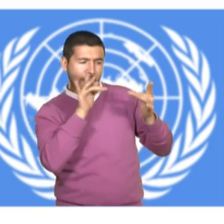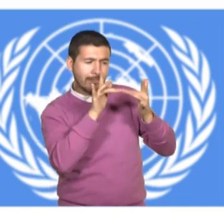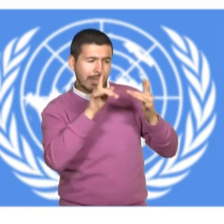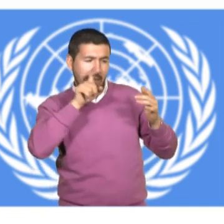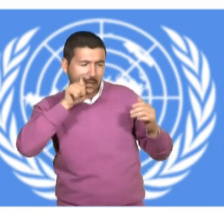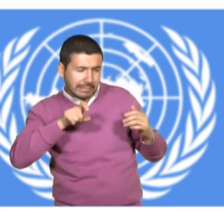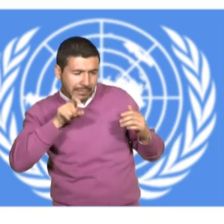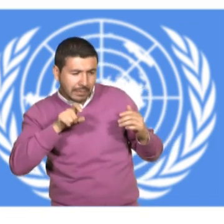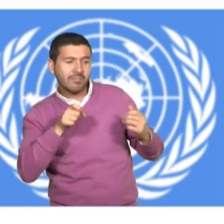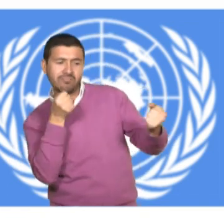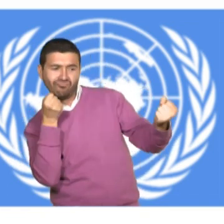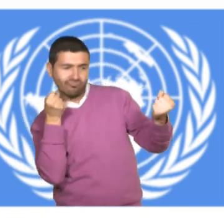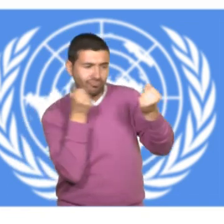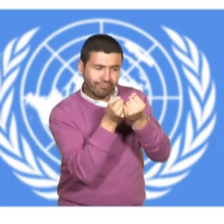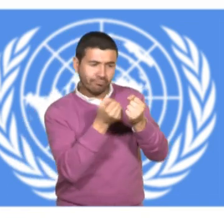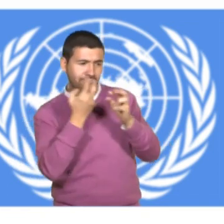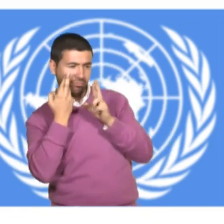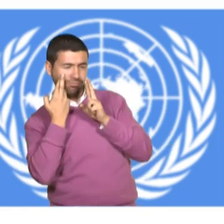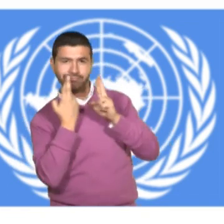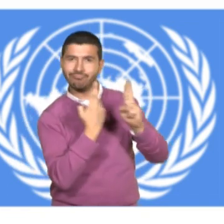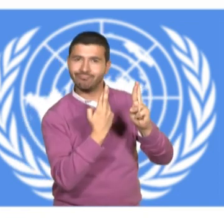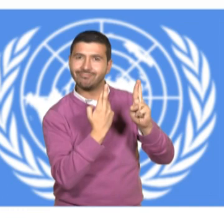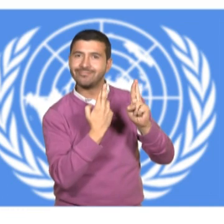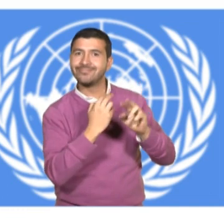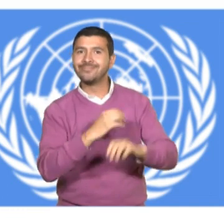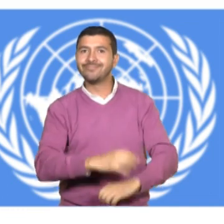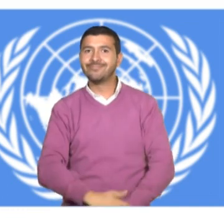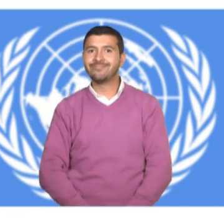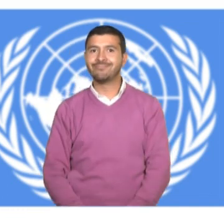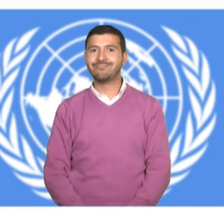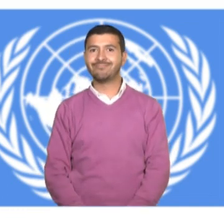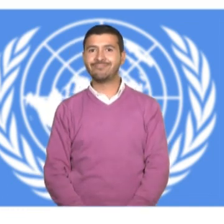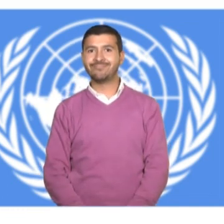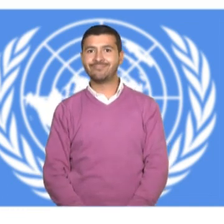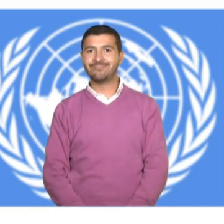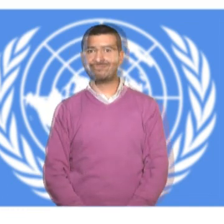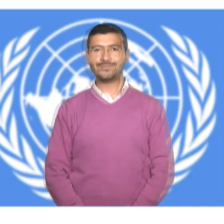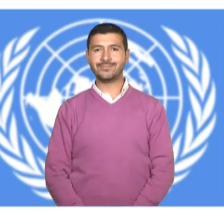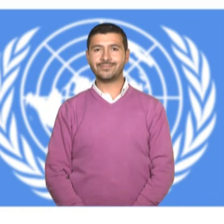incluidas aquellas que necesitan un apoyo más intenso.